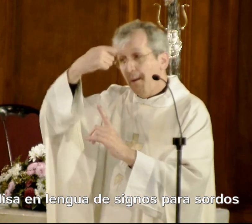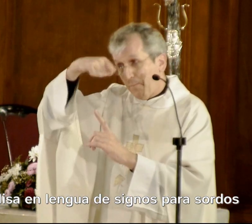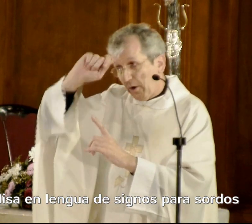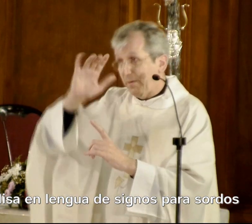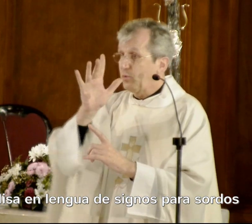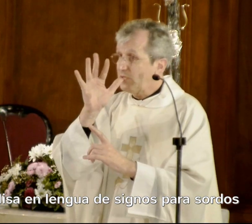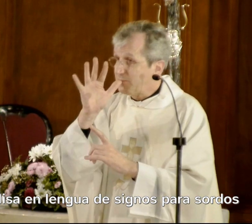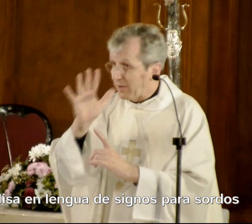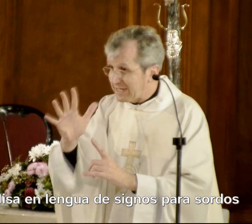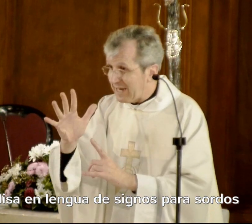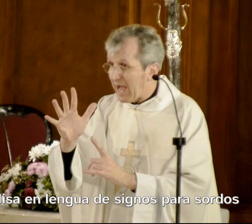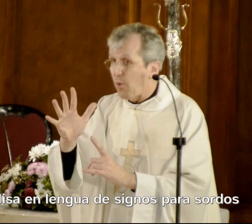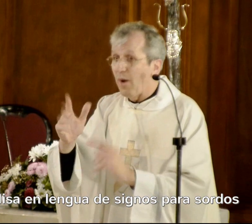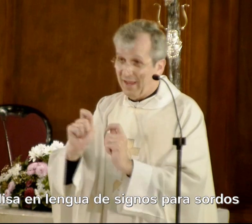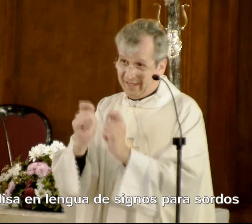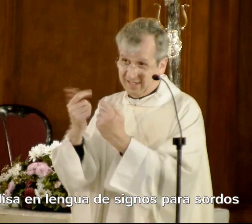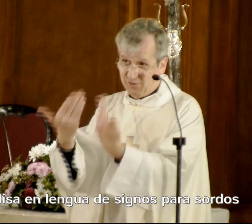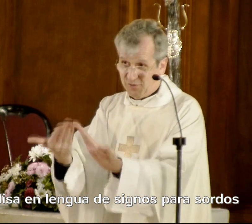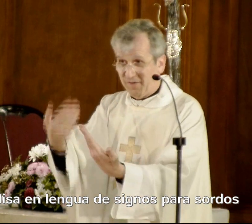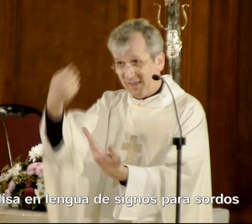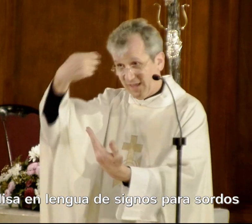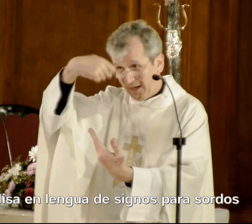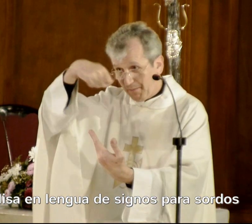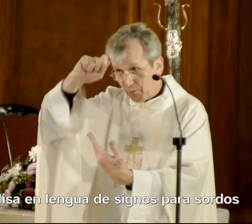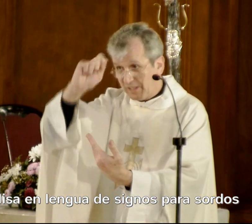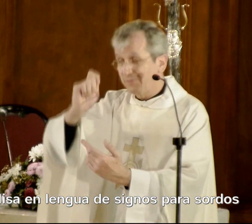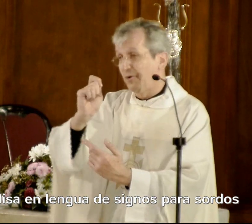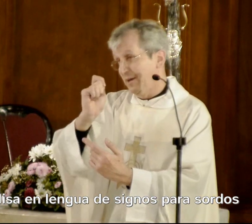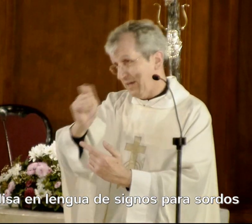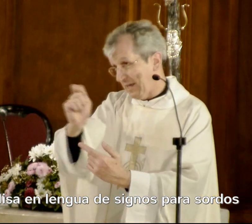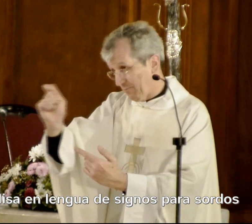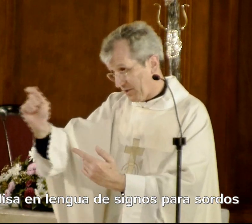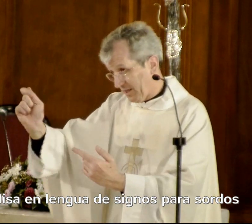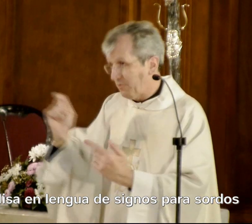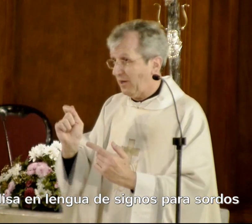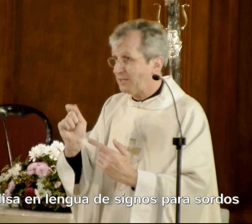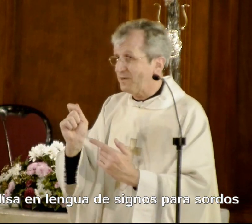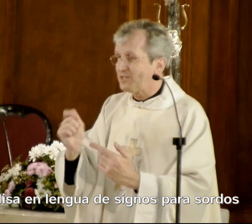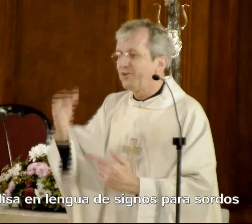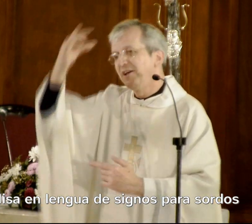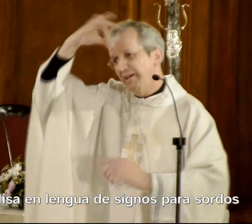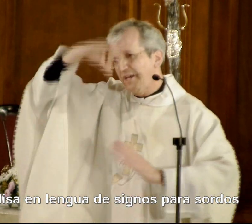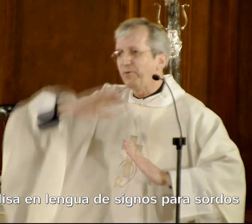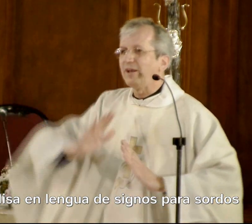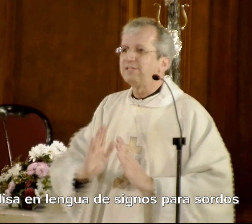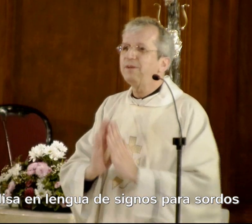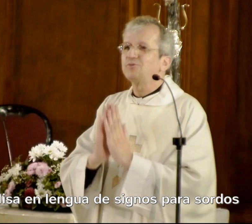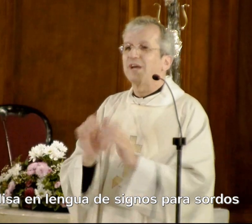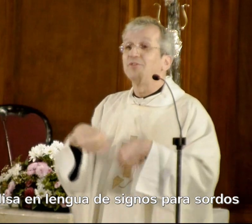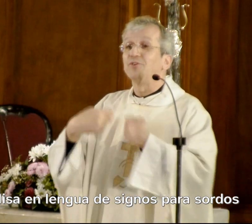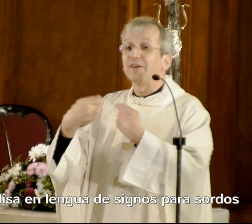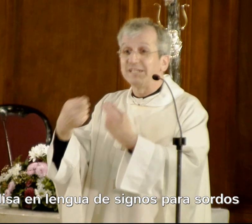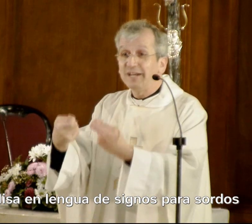por el bautismo, que es el agua que se nos ofrece en el bautismo y que hemos recibido la aspersión, y por el Espíritu Santo que se nos